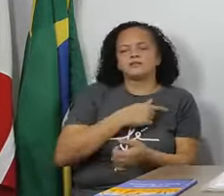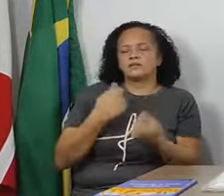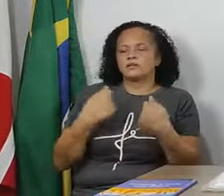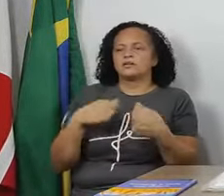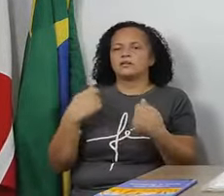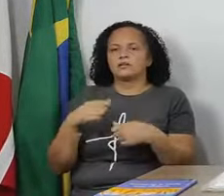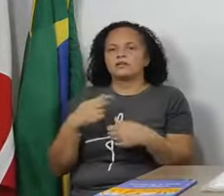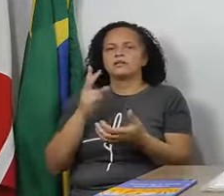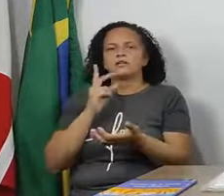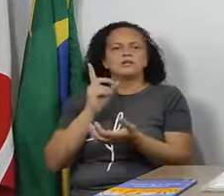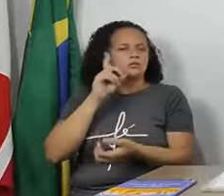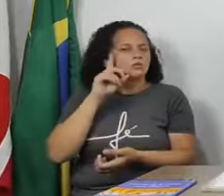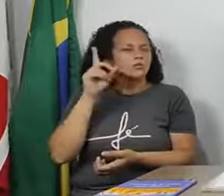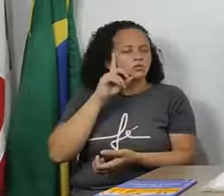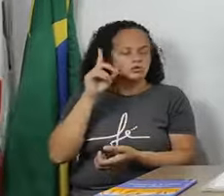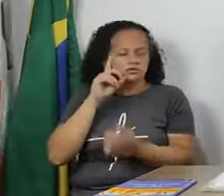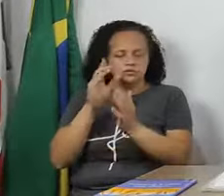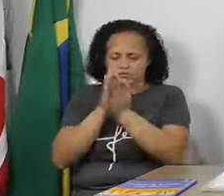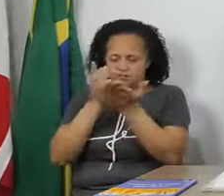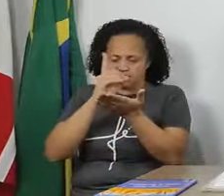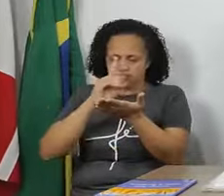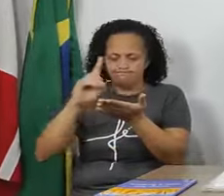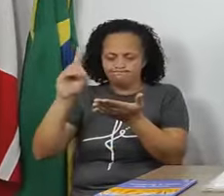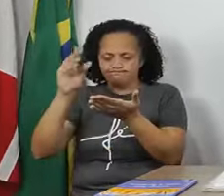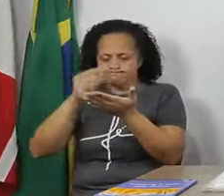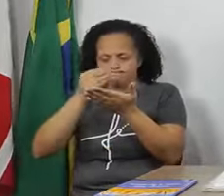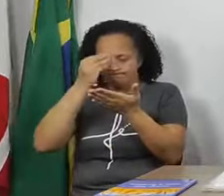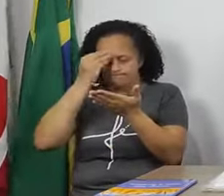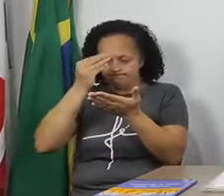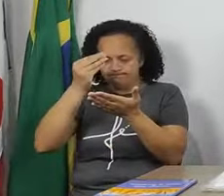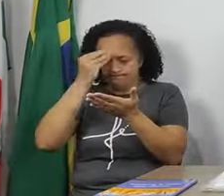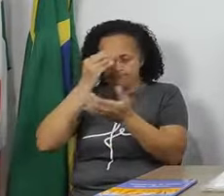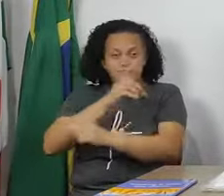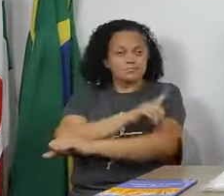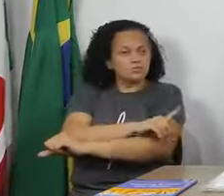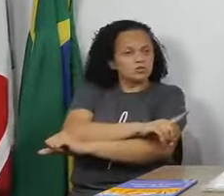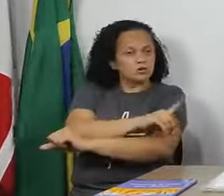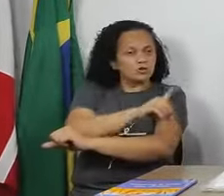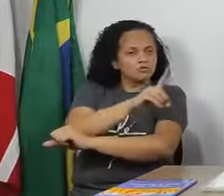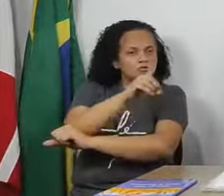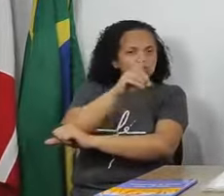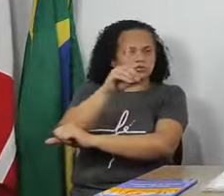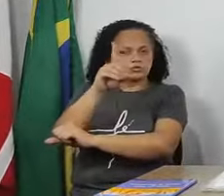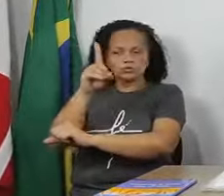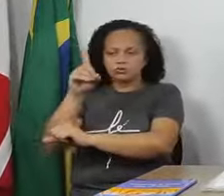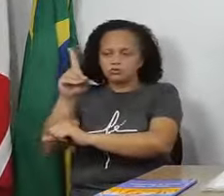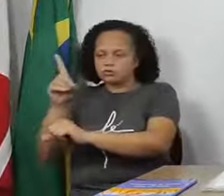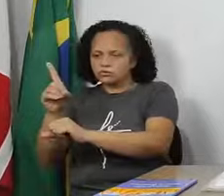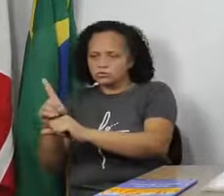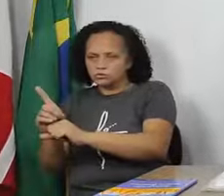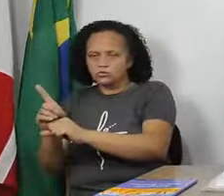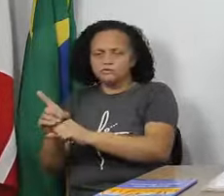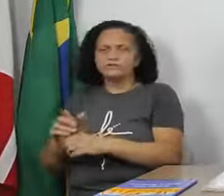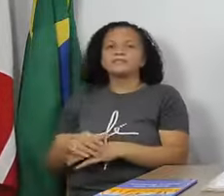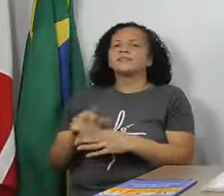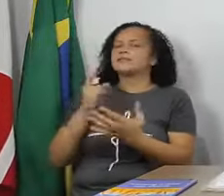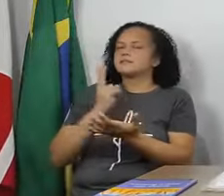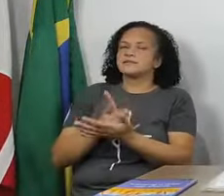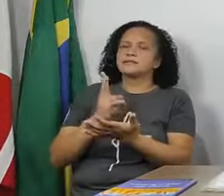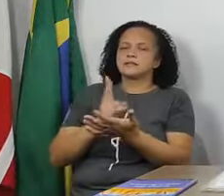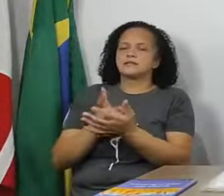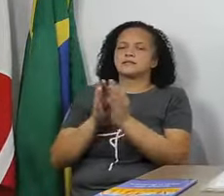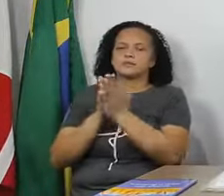palavra todos os dias, de dia e de noite, de dia e de noite. Todos os dias, meditar sobre